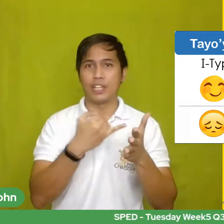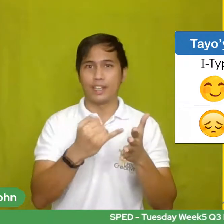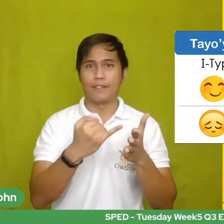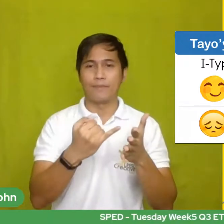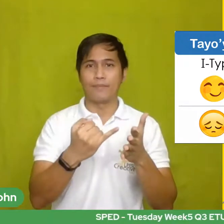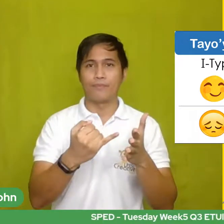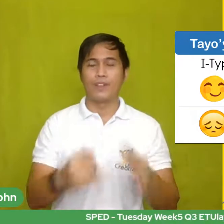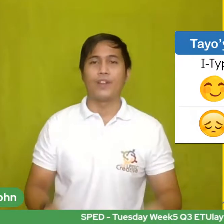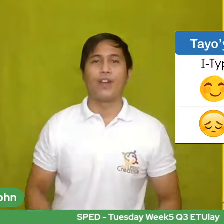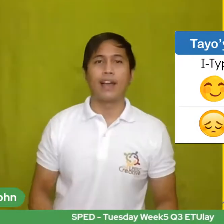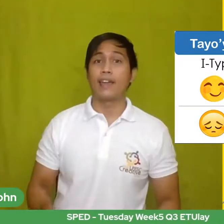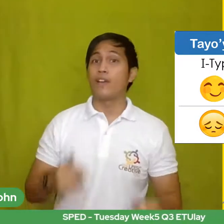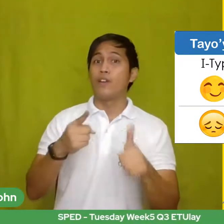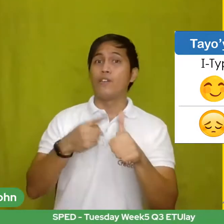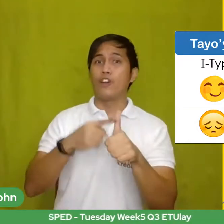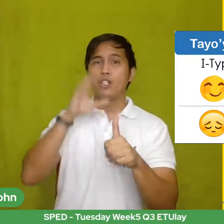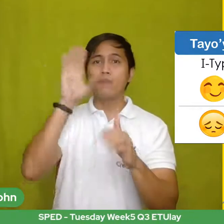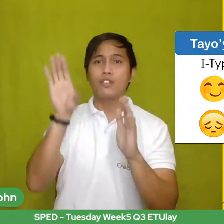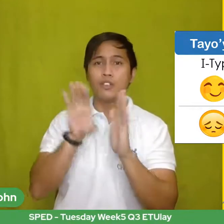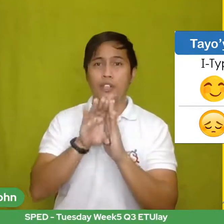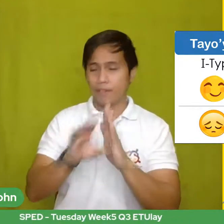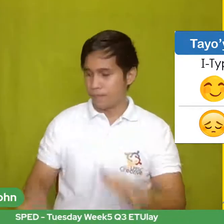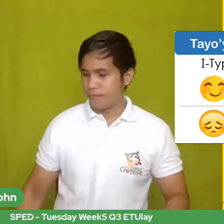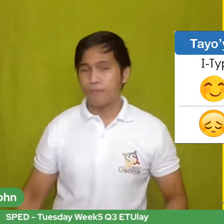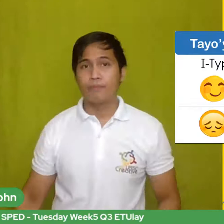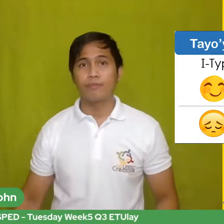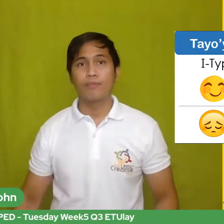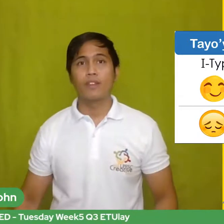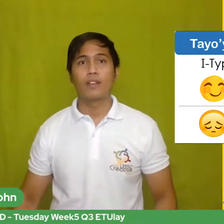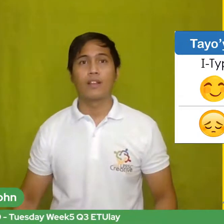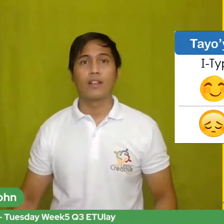sketching. Okay. First picture.